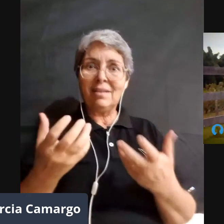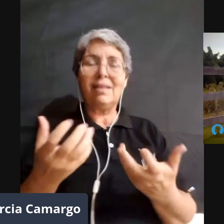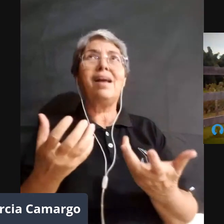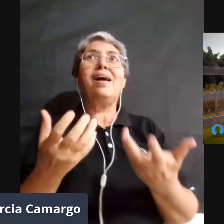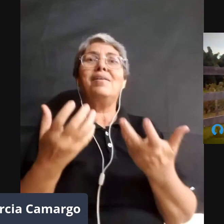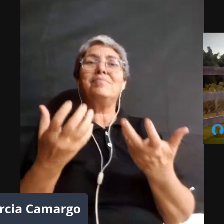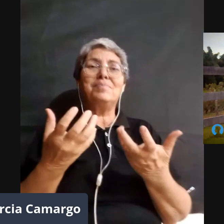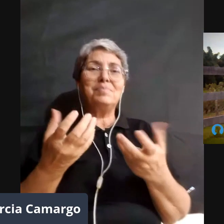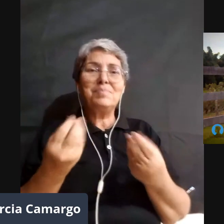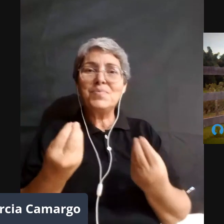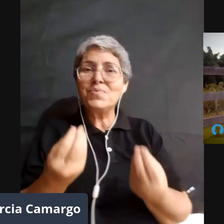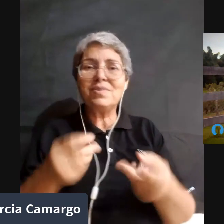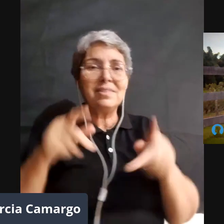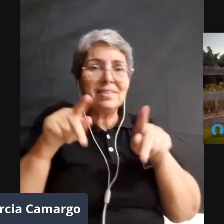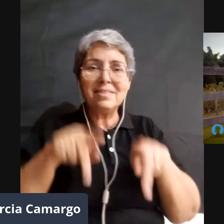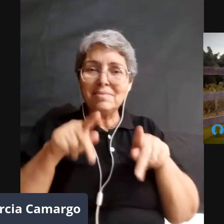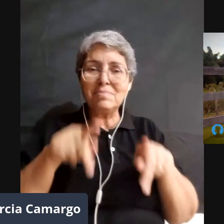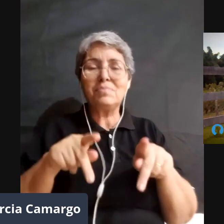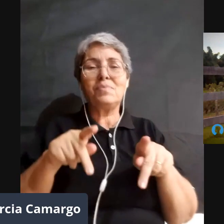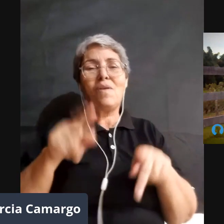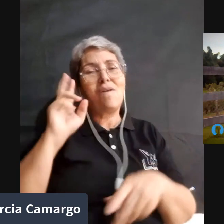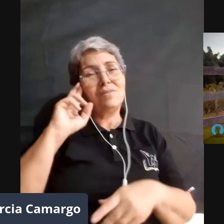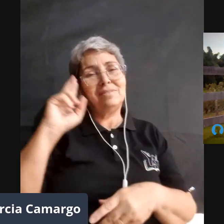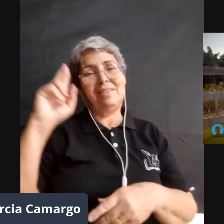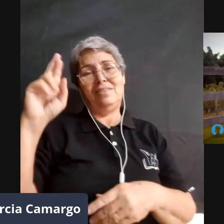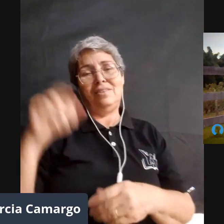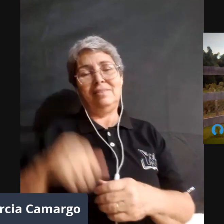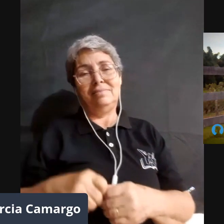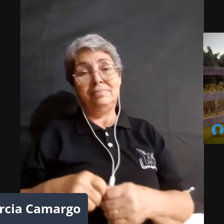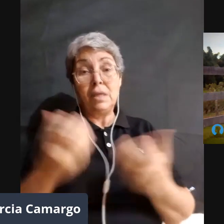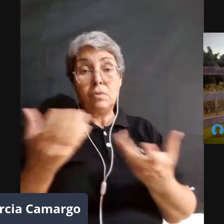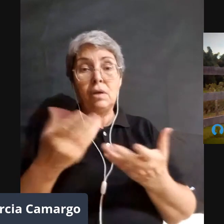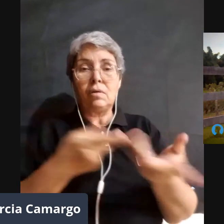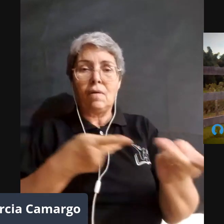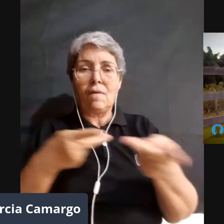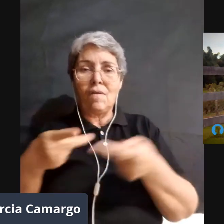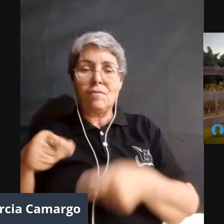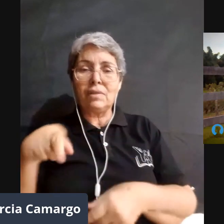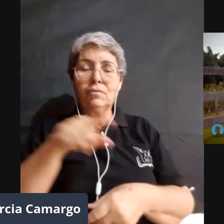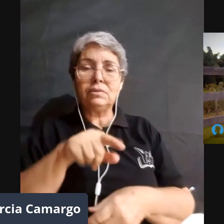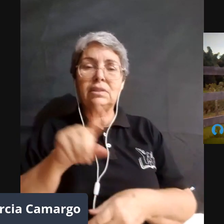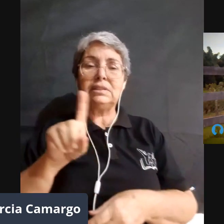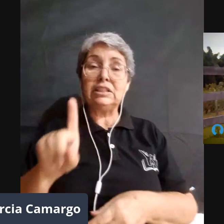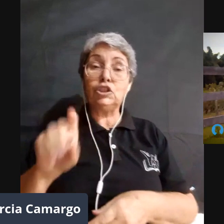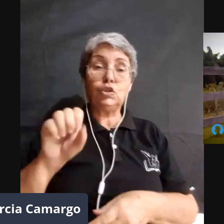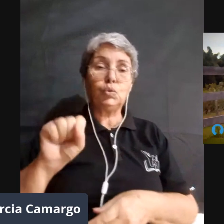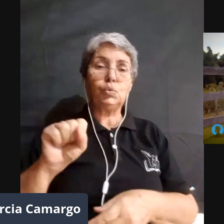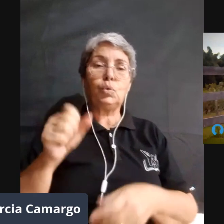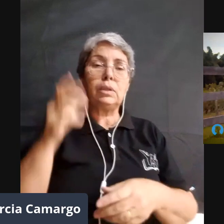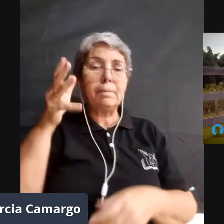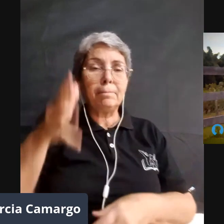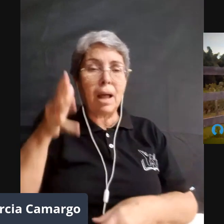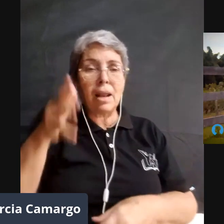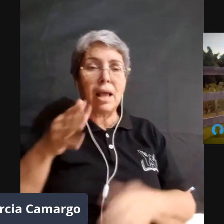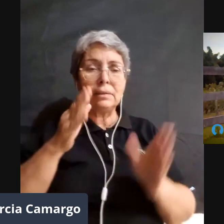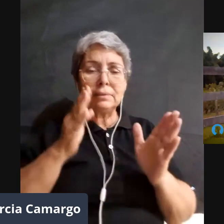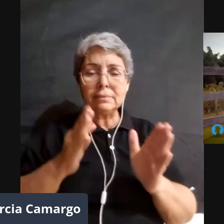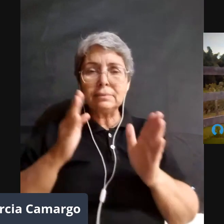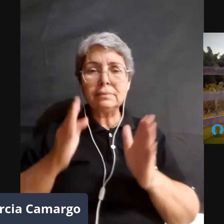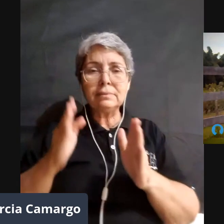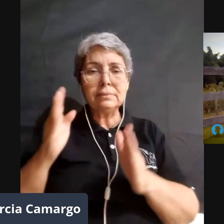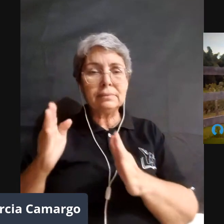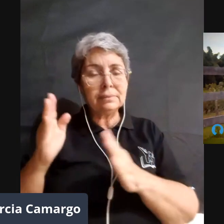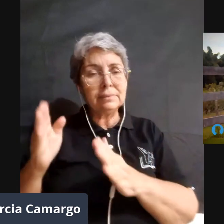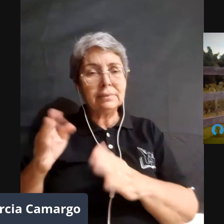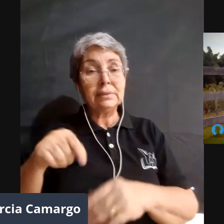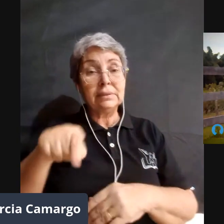vos convido a assistir a todas as 18 palestras em sua sequência. E então, o seu próximo passo,